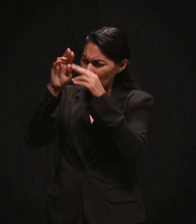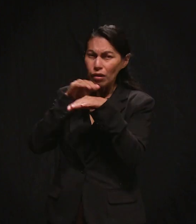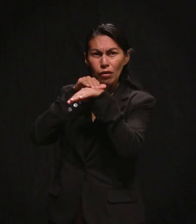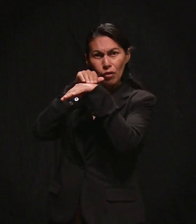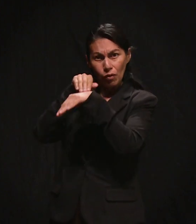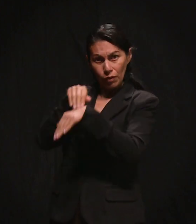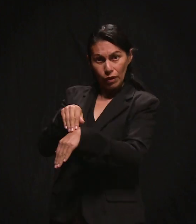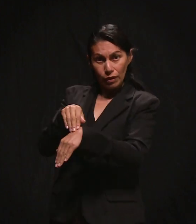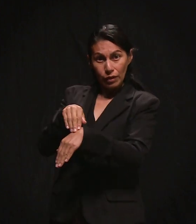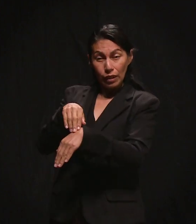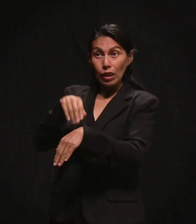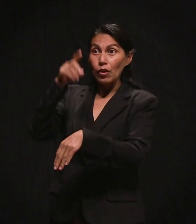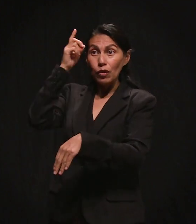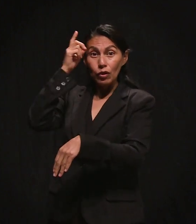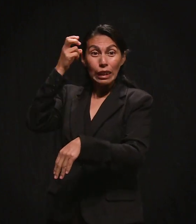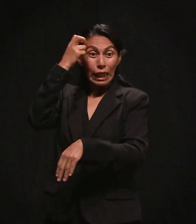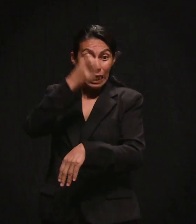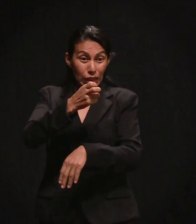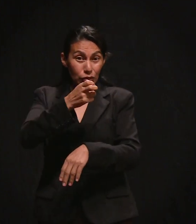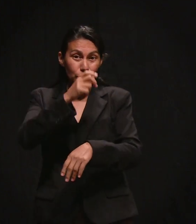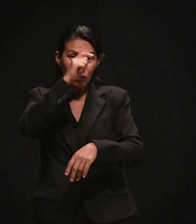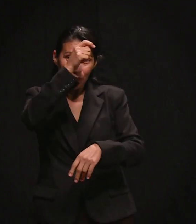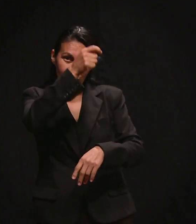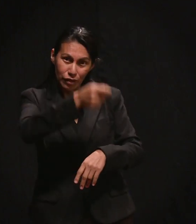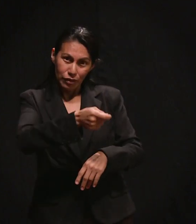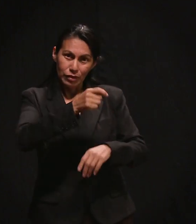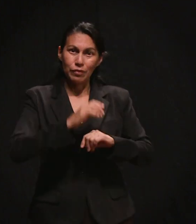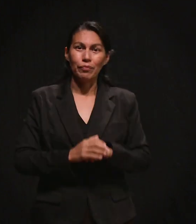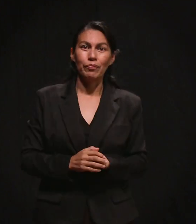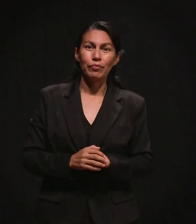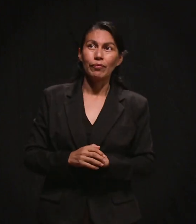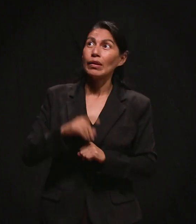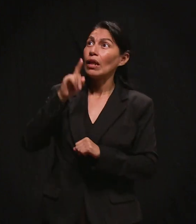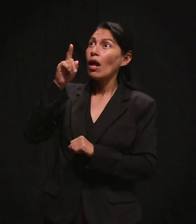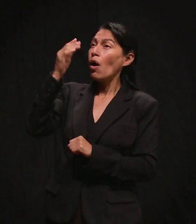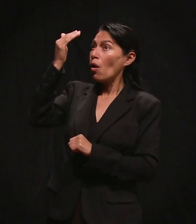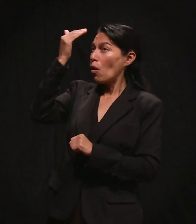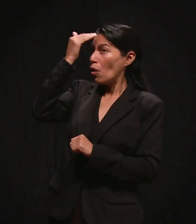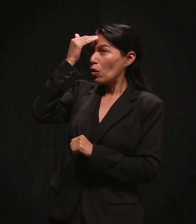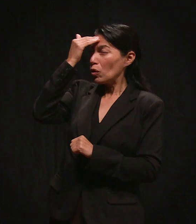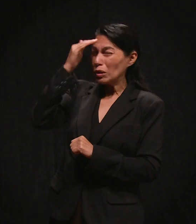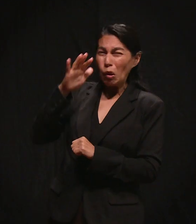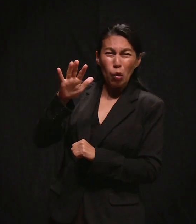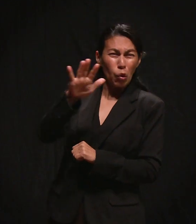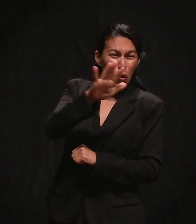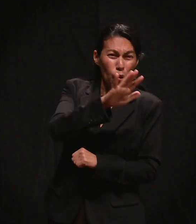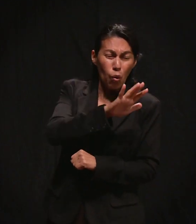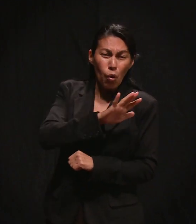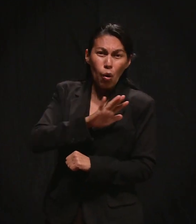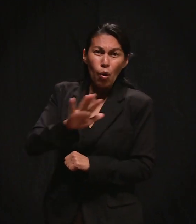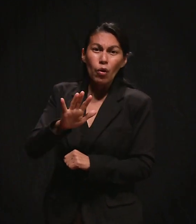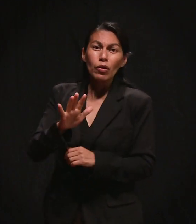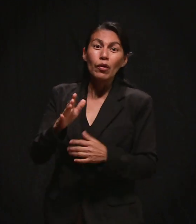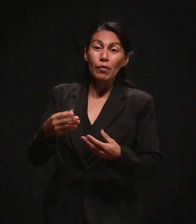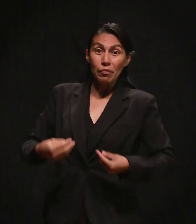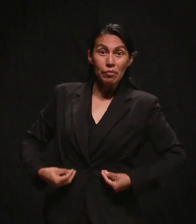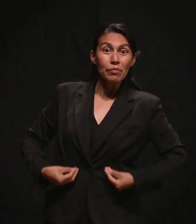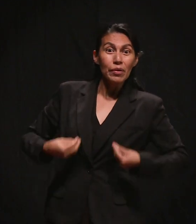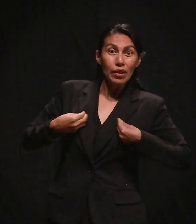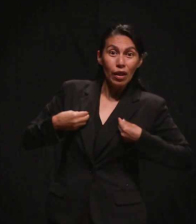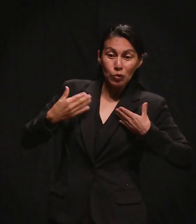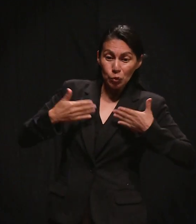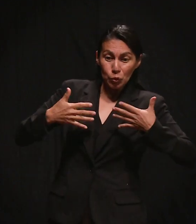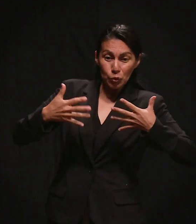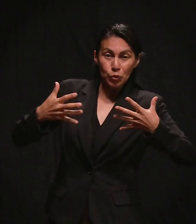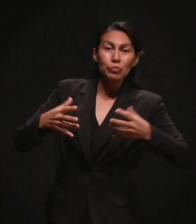le obedecen, porque Él sabe el fin desde el principio. Él conoce todo el contexto en el cual